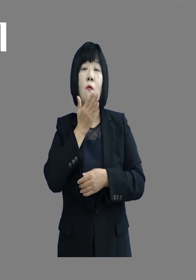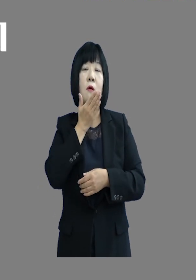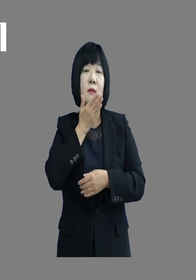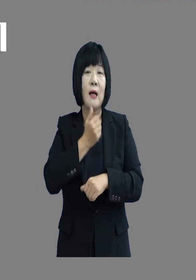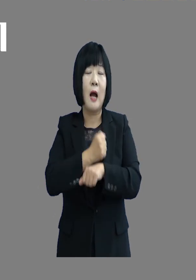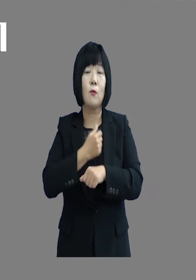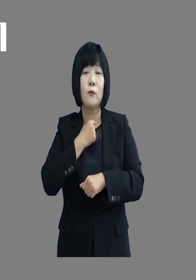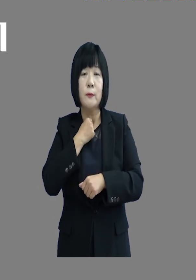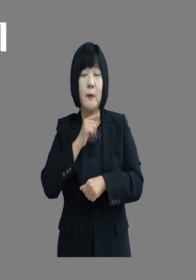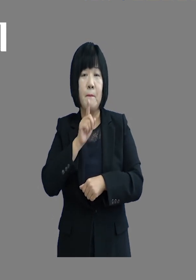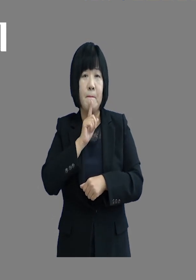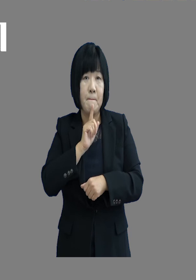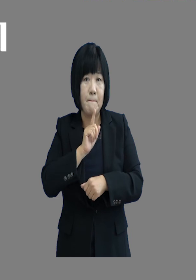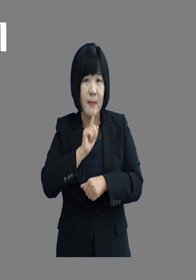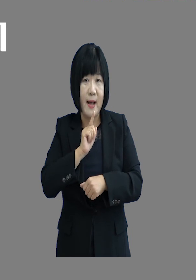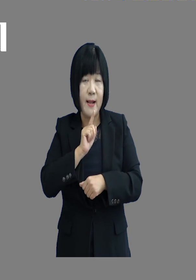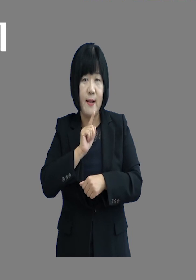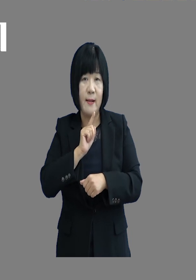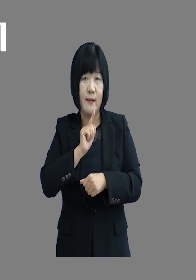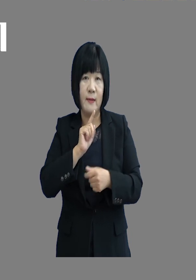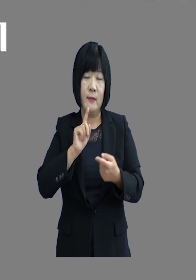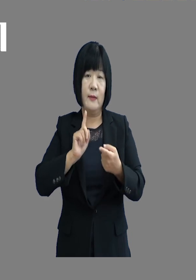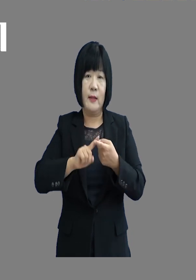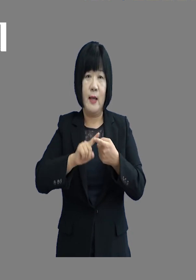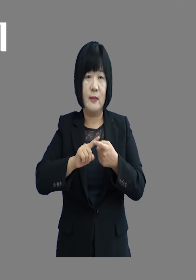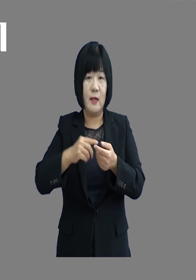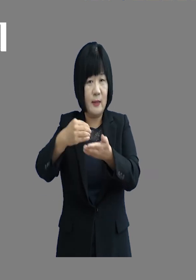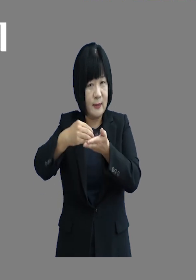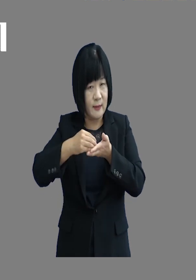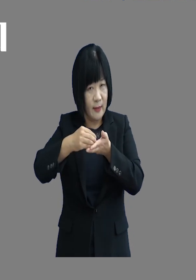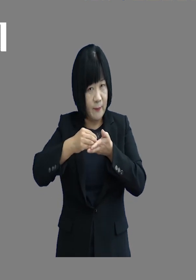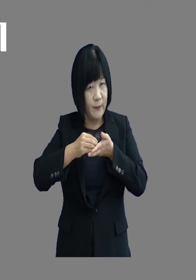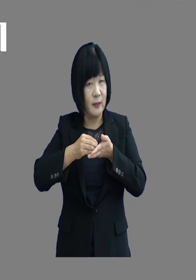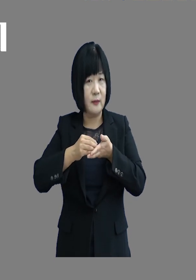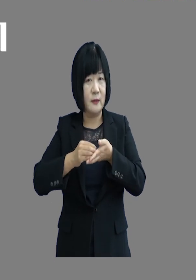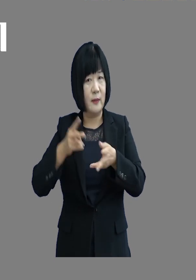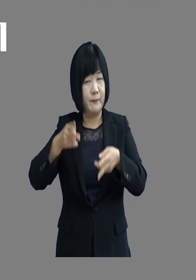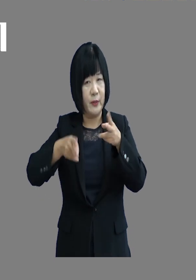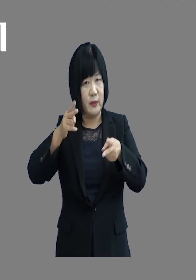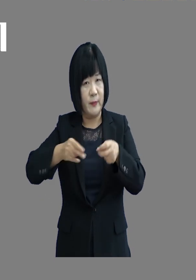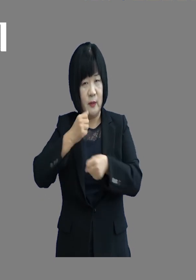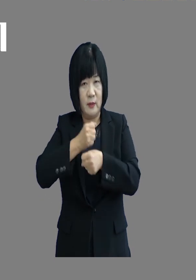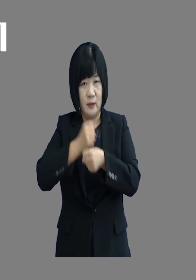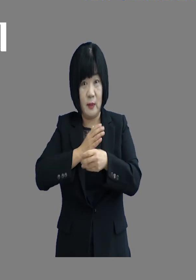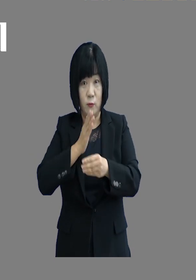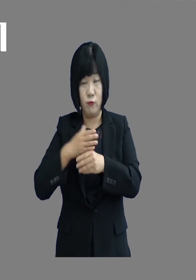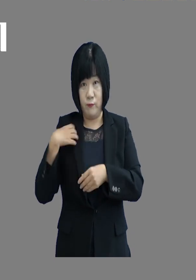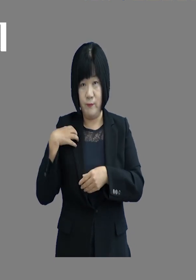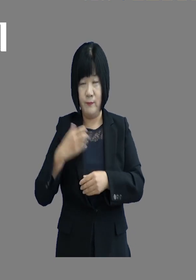하고 싶은 말 이런 거를 직접 사연을 받아서 각색해서 제작하고 있습니다.